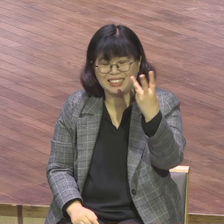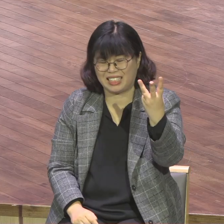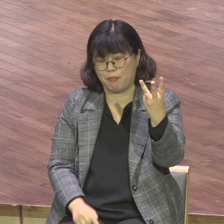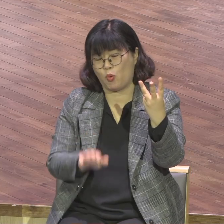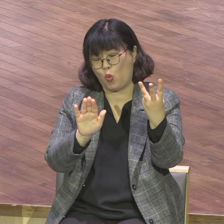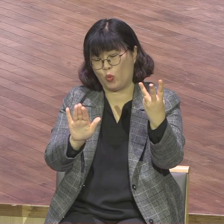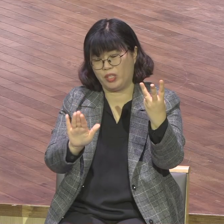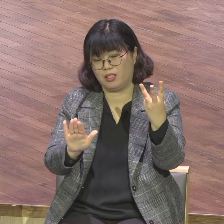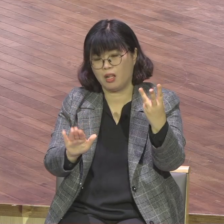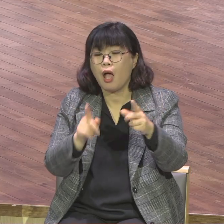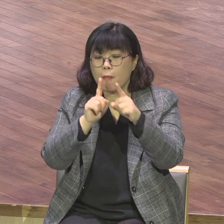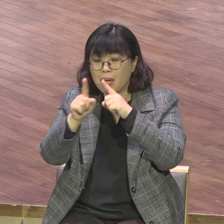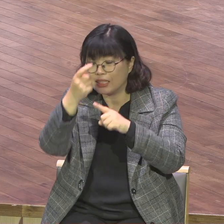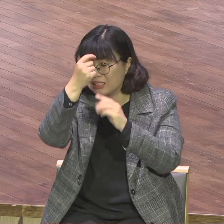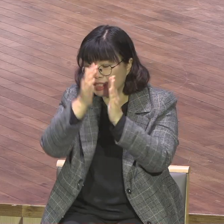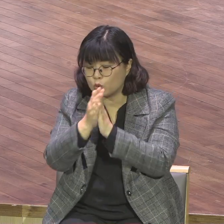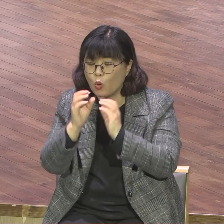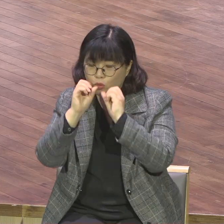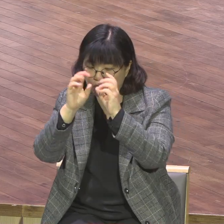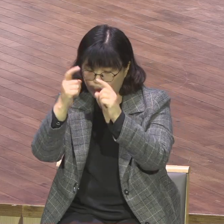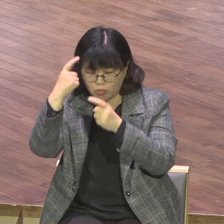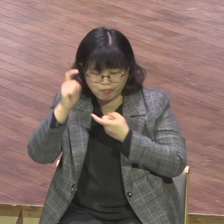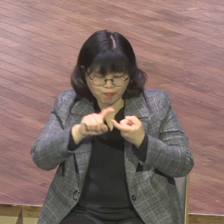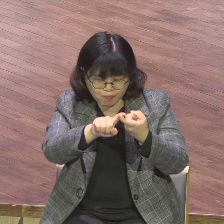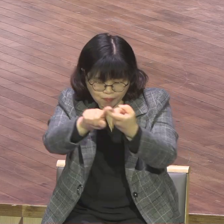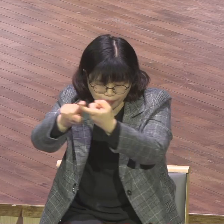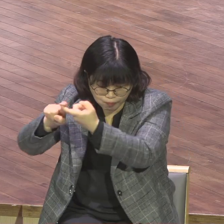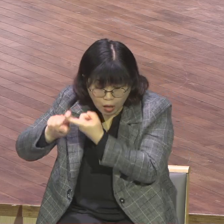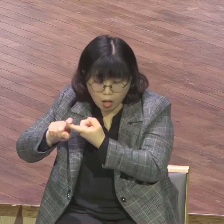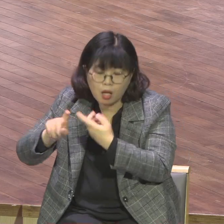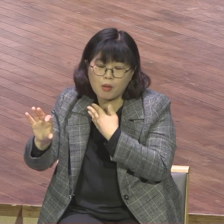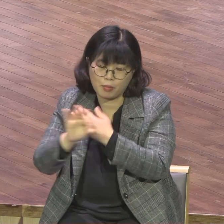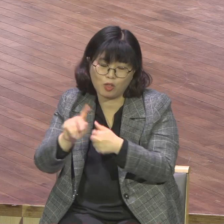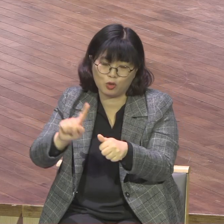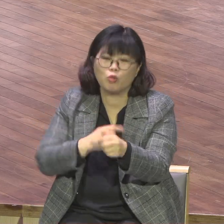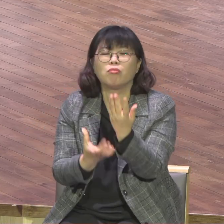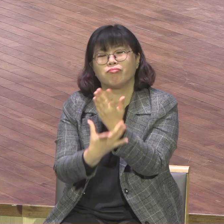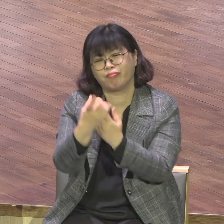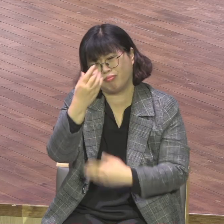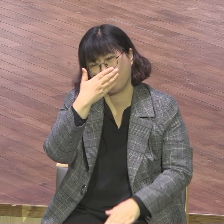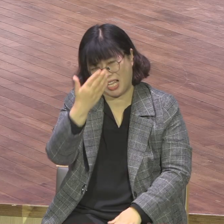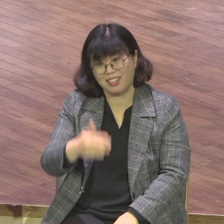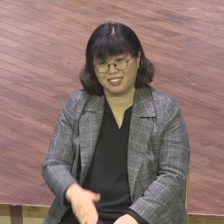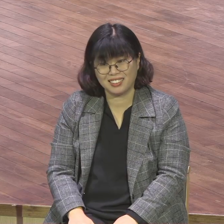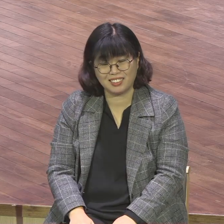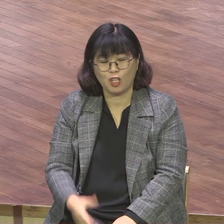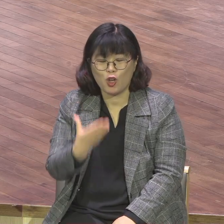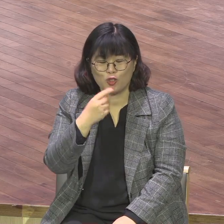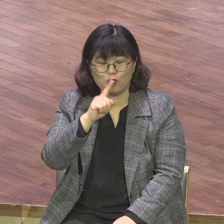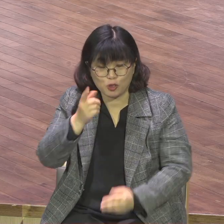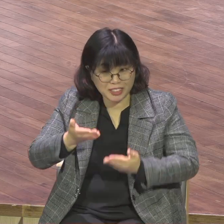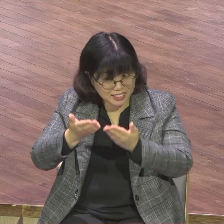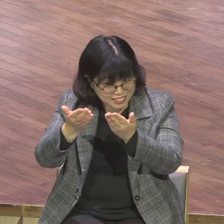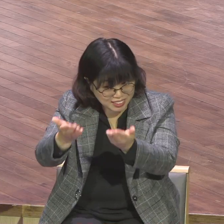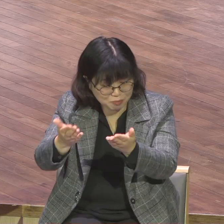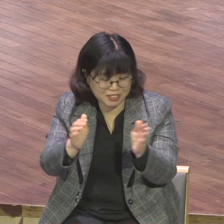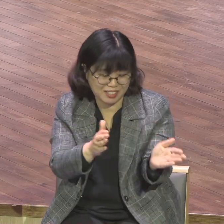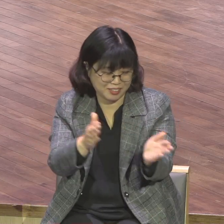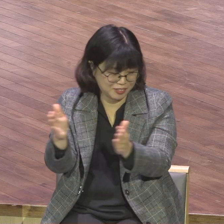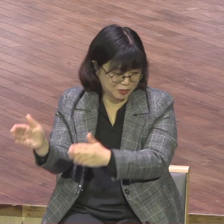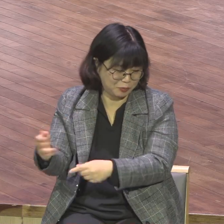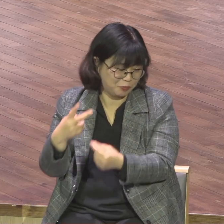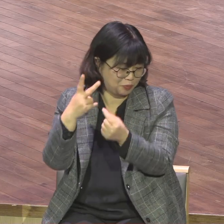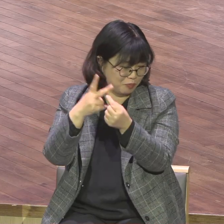운동에 주역되는 가정 되기를 주님으로 축복합니다. 두 번째로 언약적 자녀 관계입니다. 에베소 6장 1절로 3절로